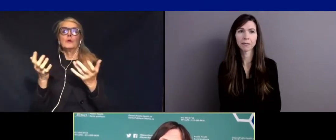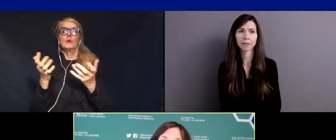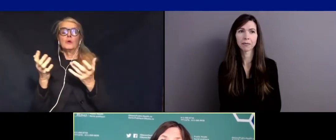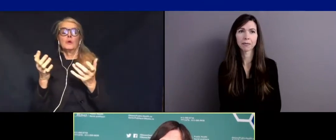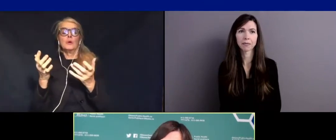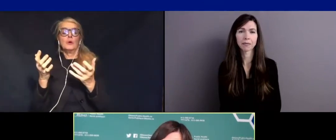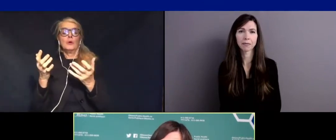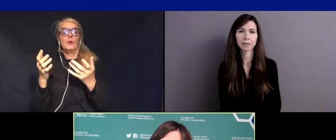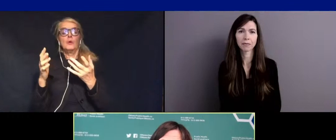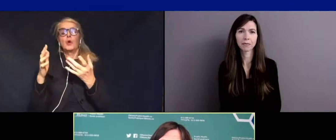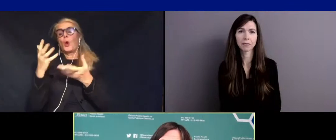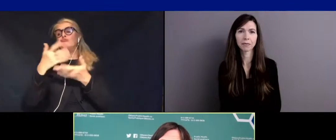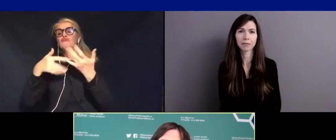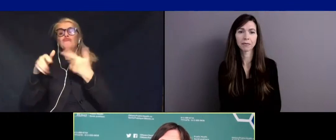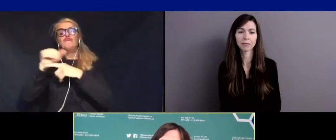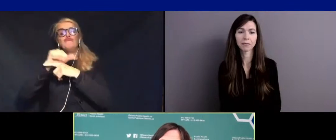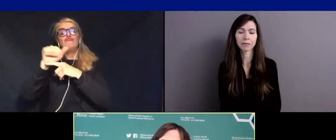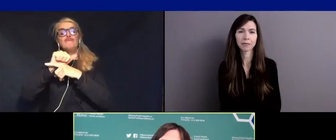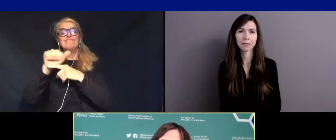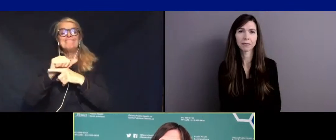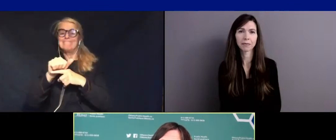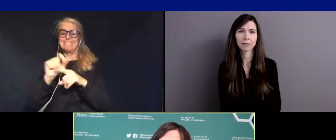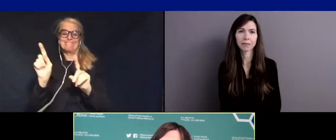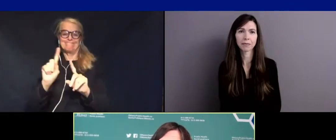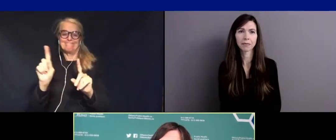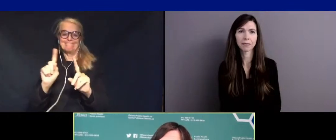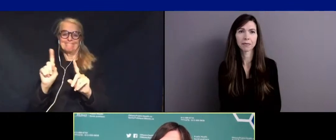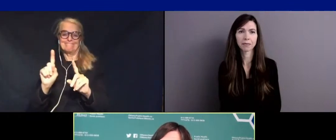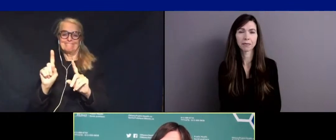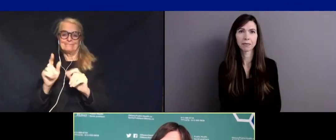juste faire l'entraînement. Et